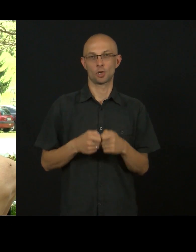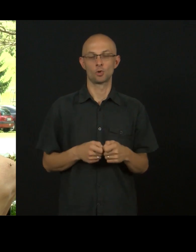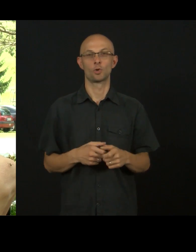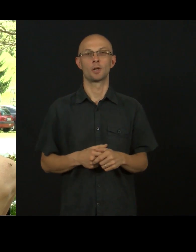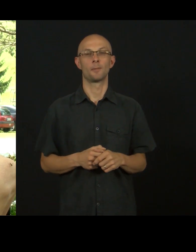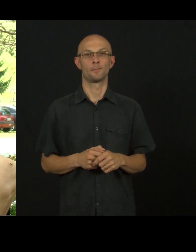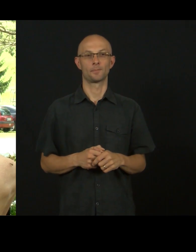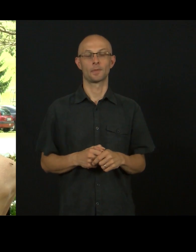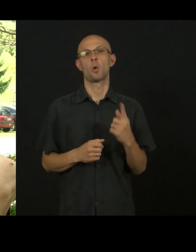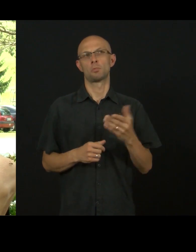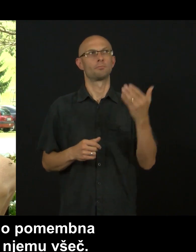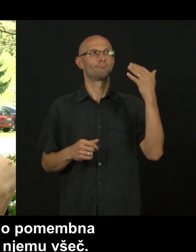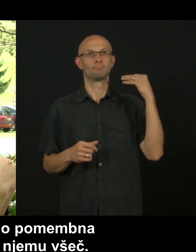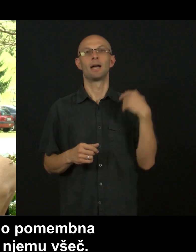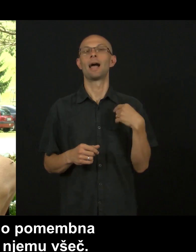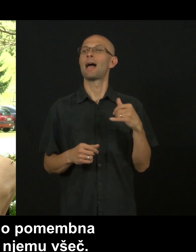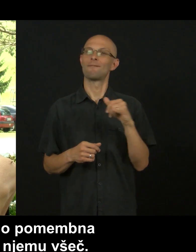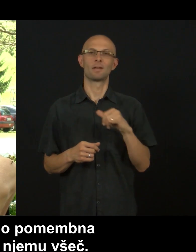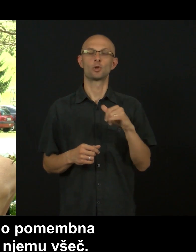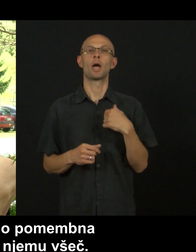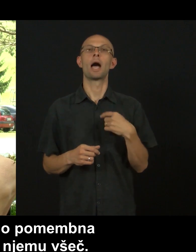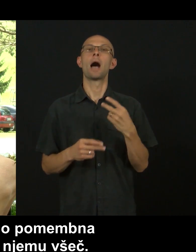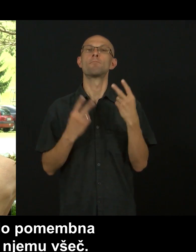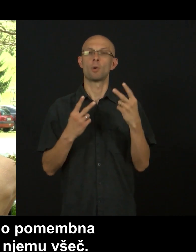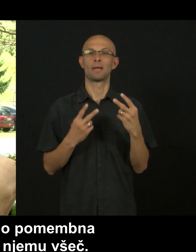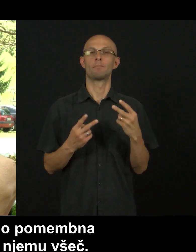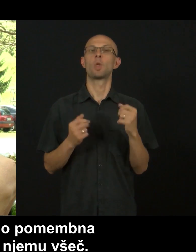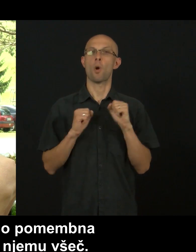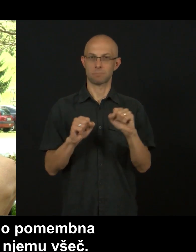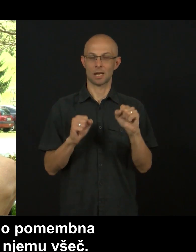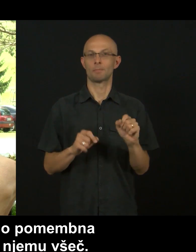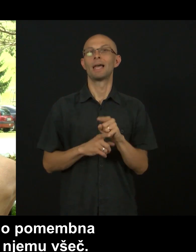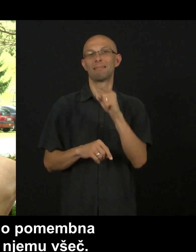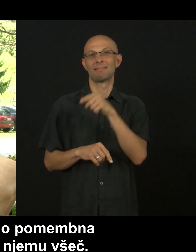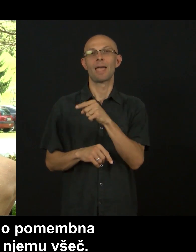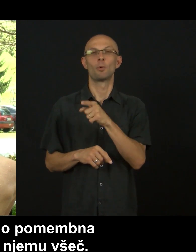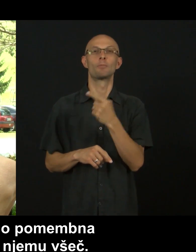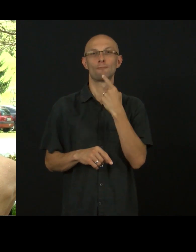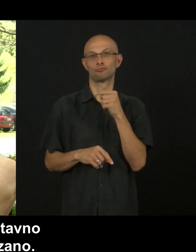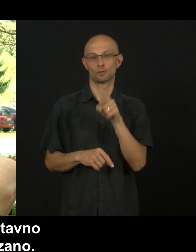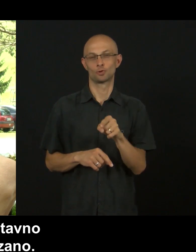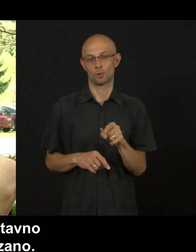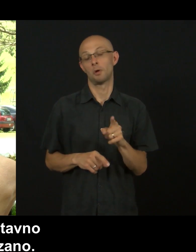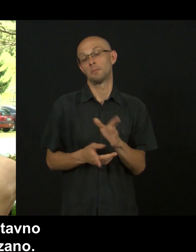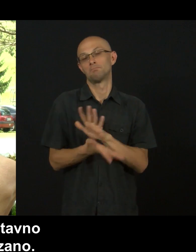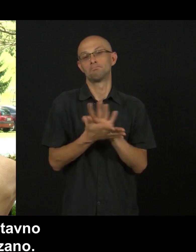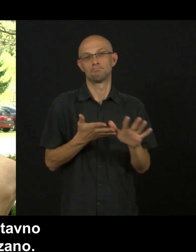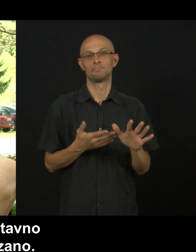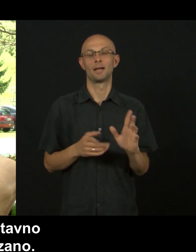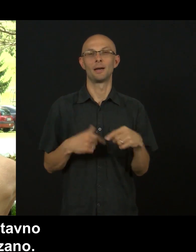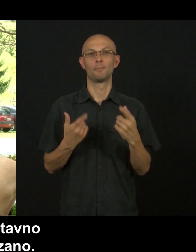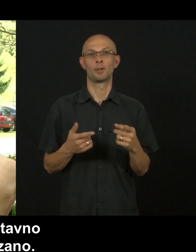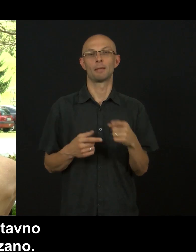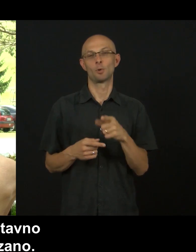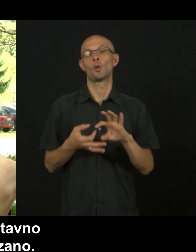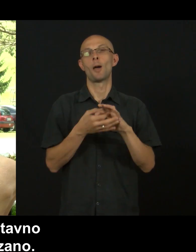organizatorja. Od nekdaj mi je bila zelo pomembna obramba in to je on, njemu bilo všeč in enostavno